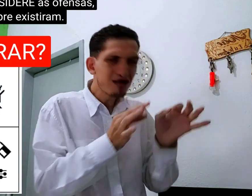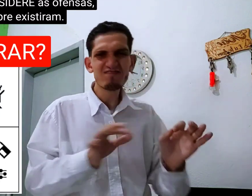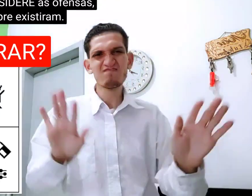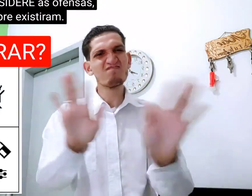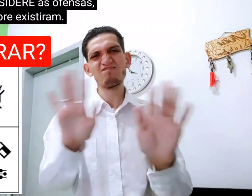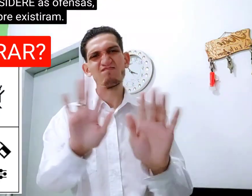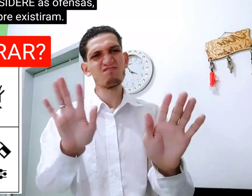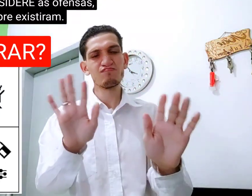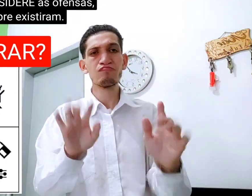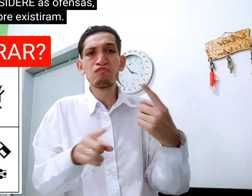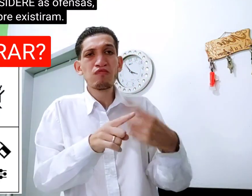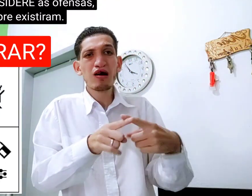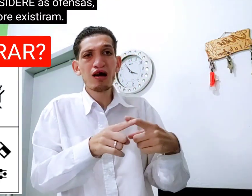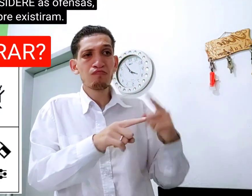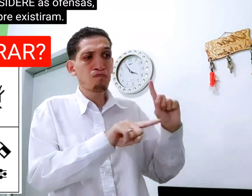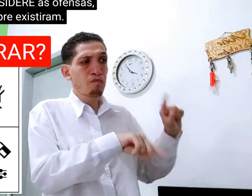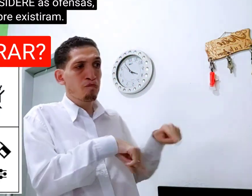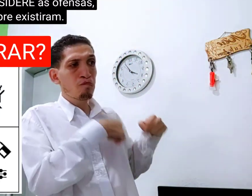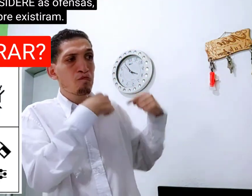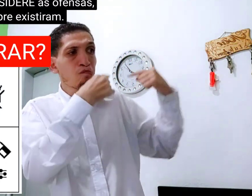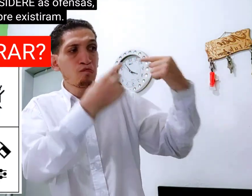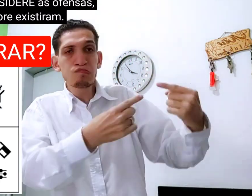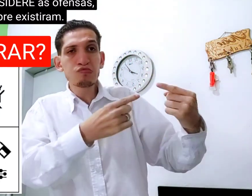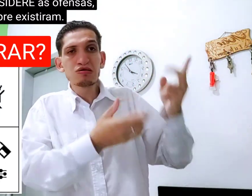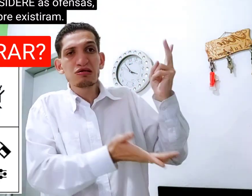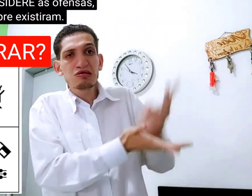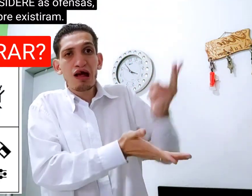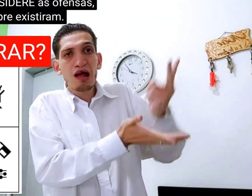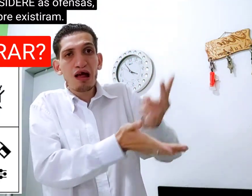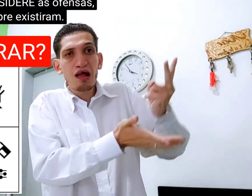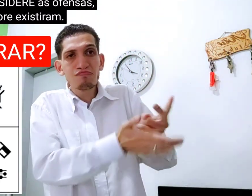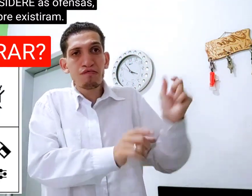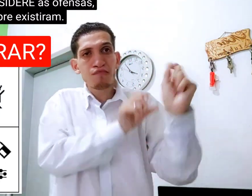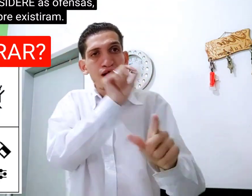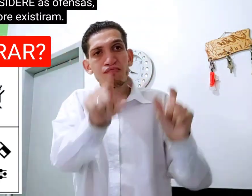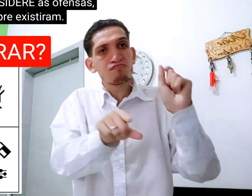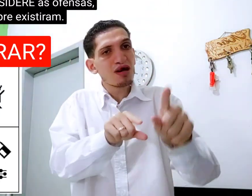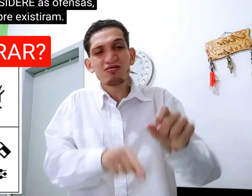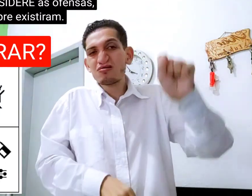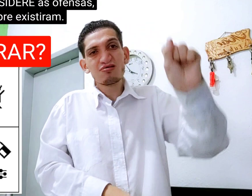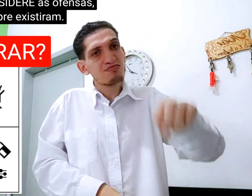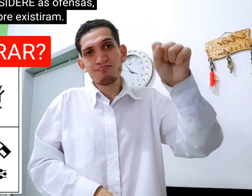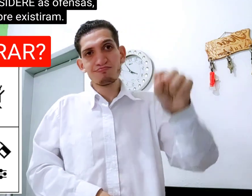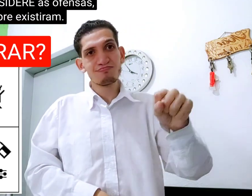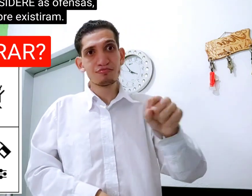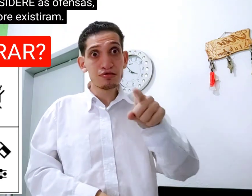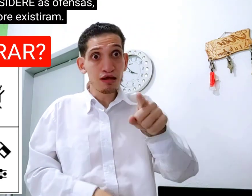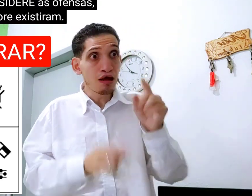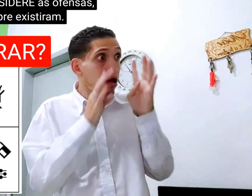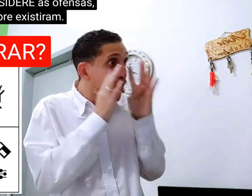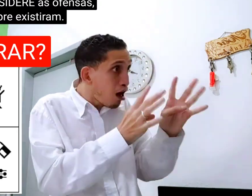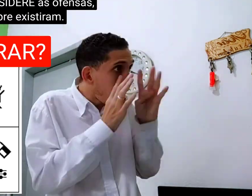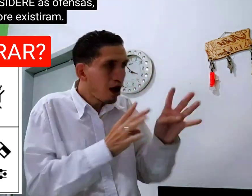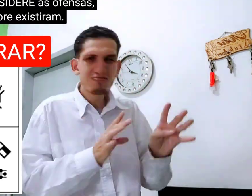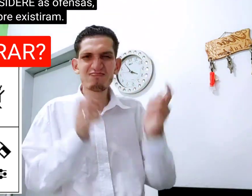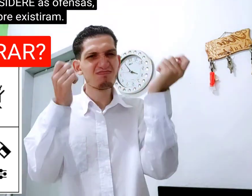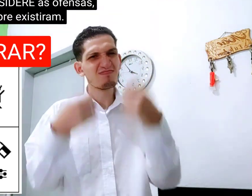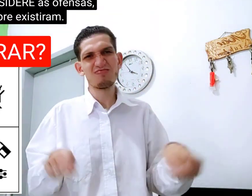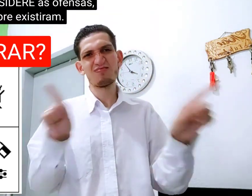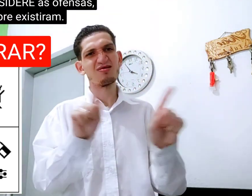prestar atenção? Não. Porque o passar do tempo é sempre assim. Vai te ofender sim. Então você vai estar dando